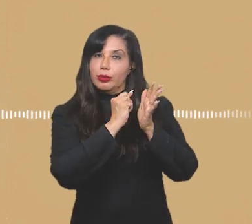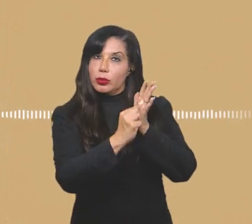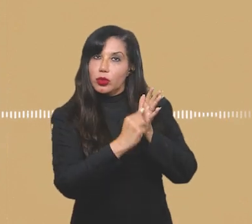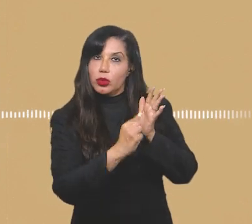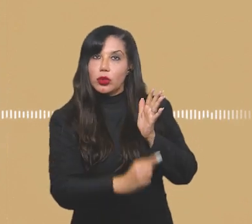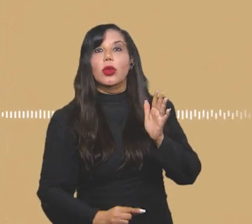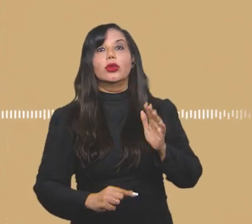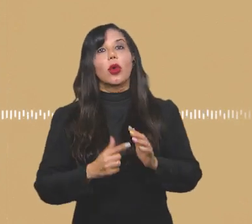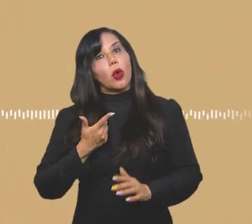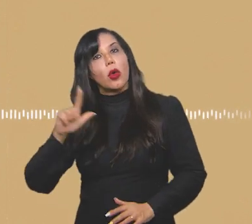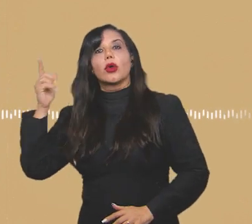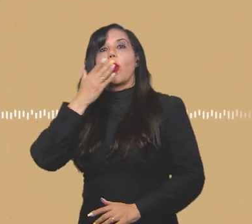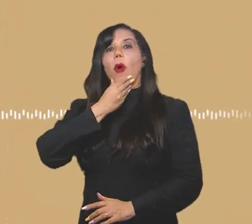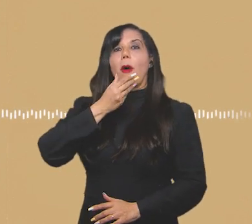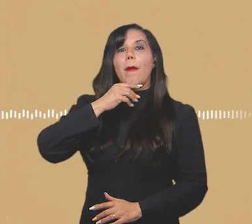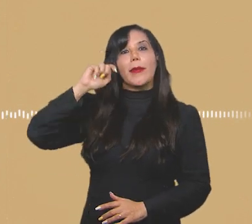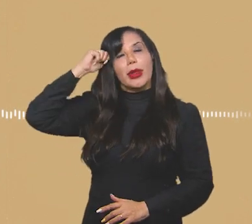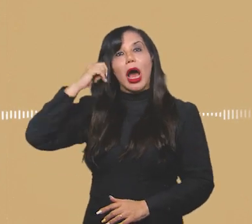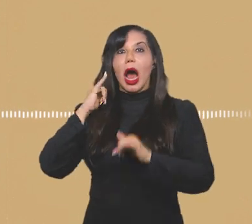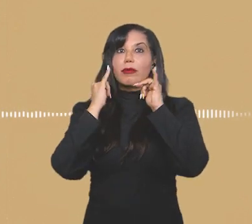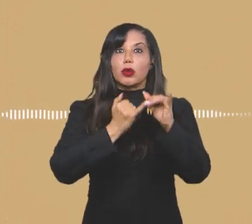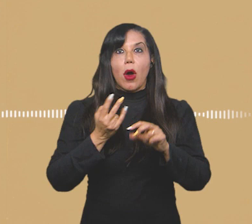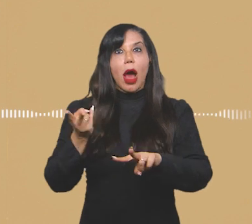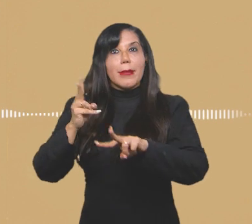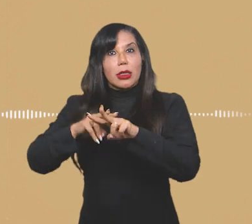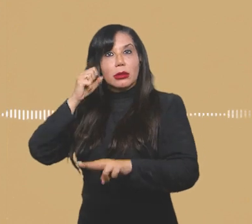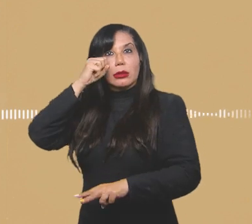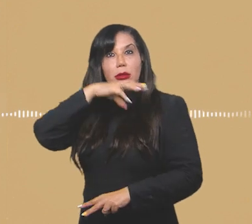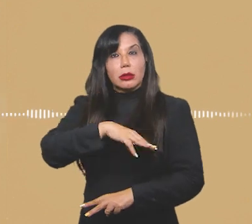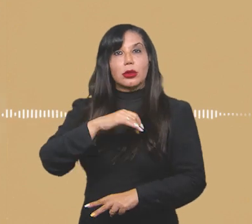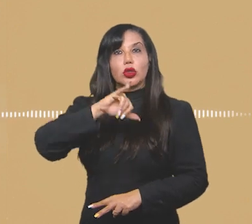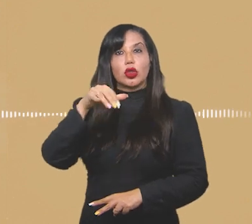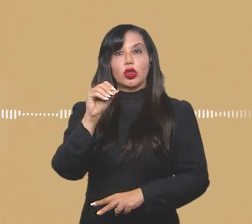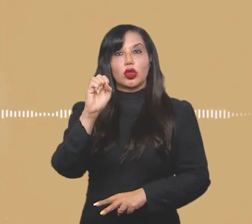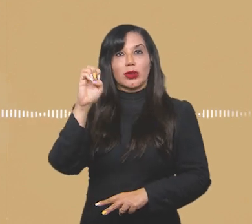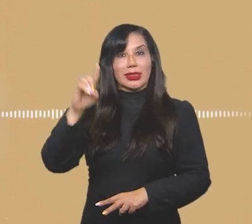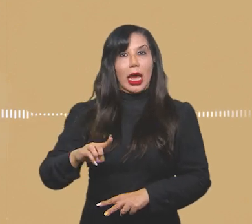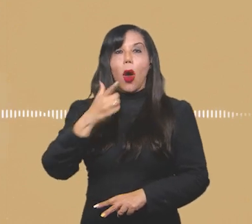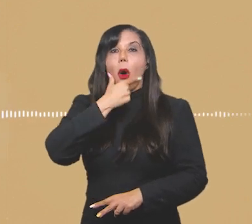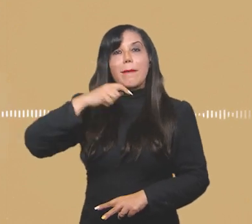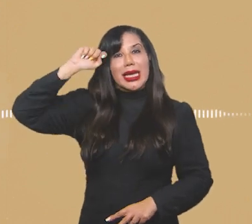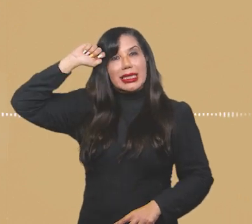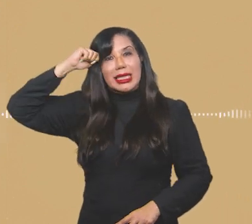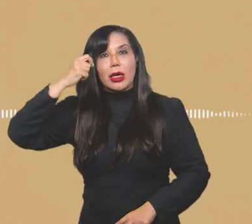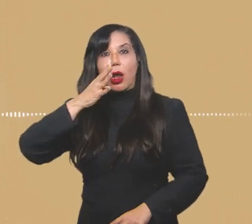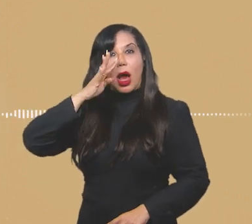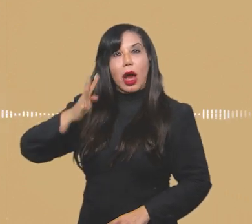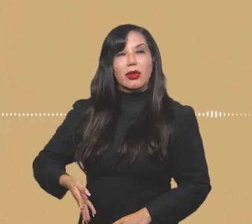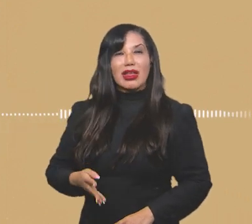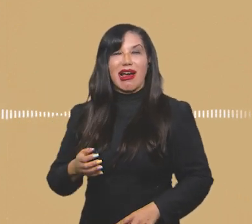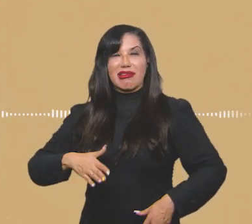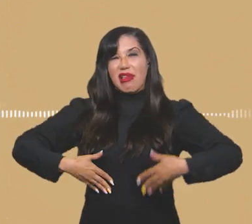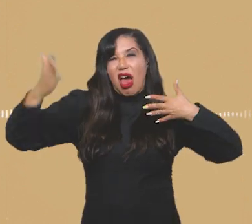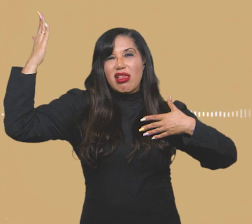de outra edição de O Homem de Cor, denunciava a prisão arbitrária de Maurício José de Lafuente, homem negro acusado